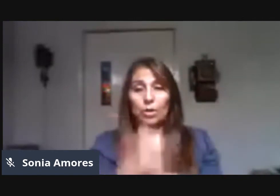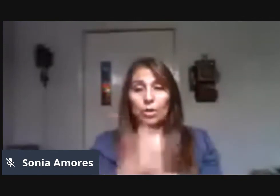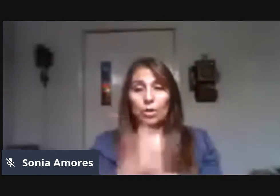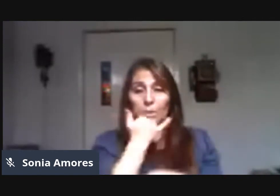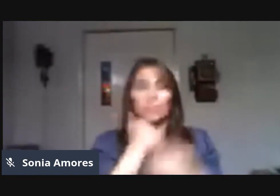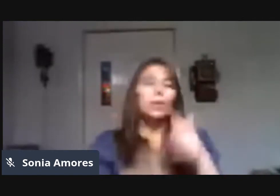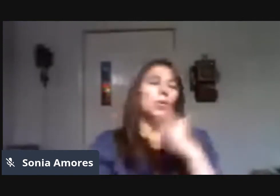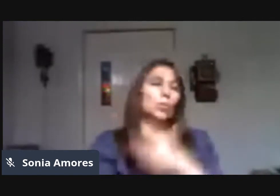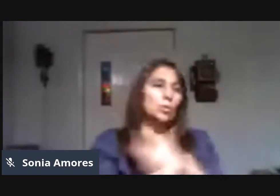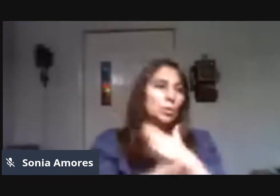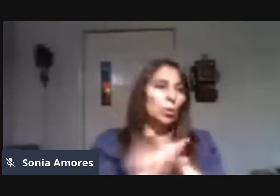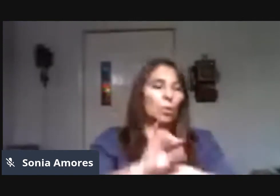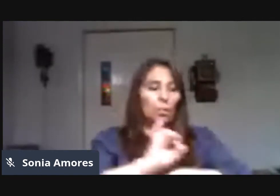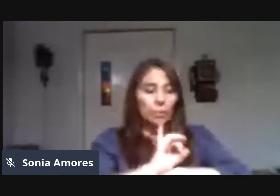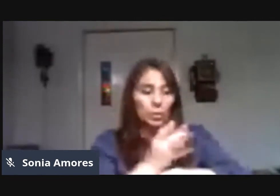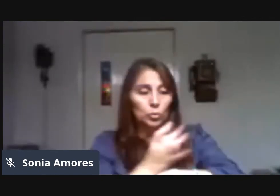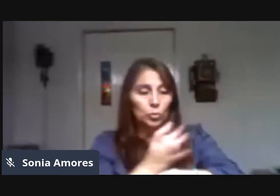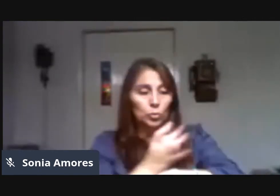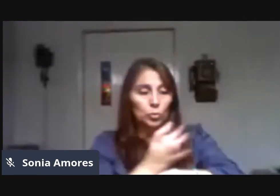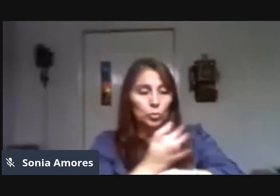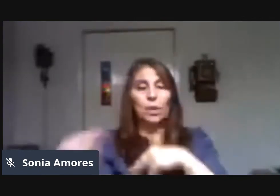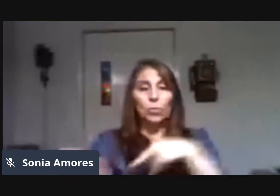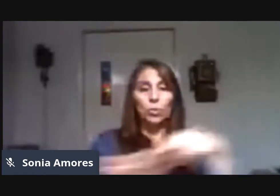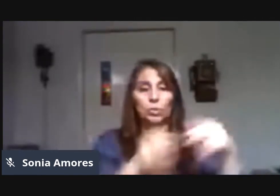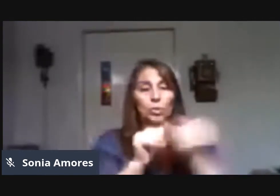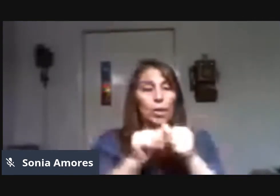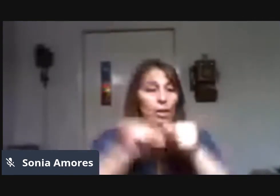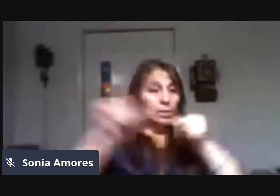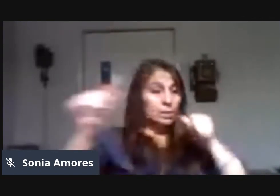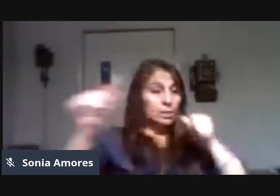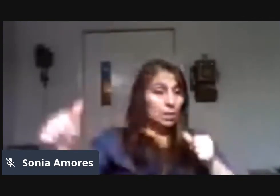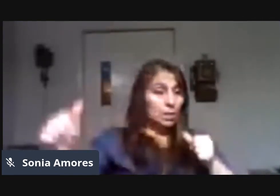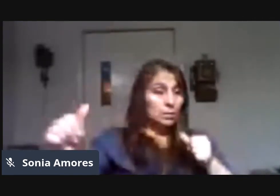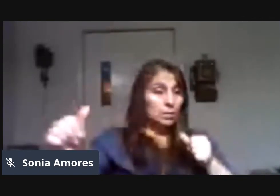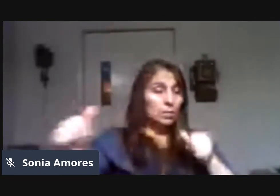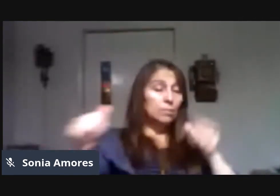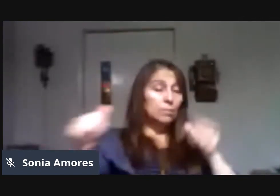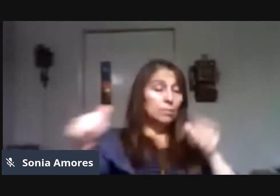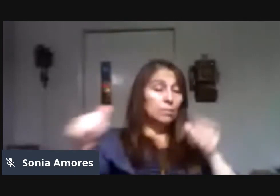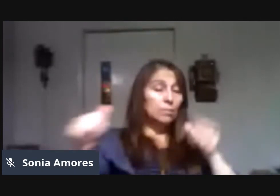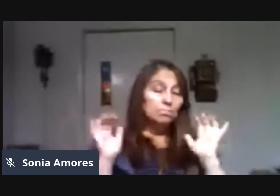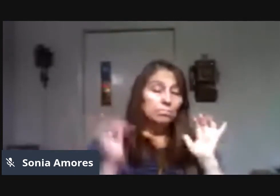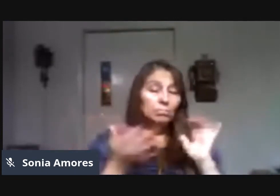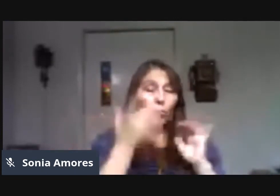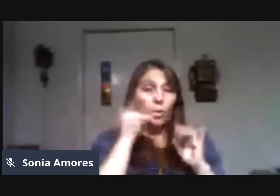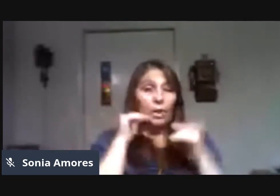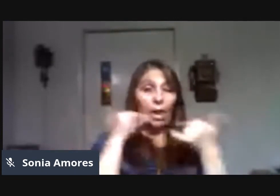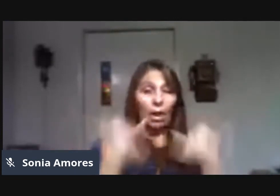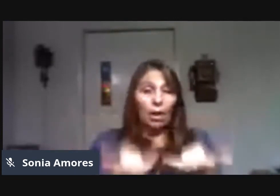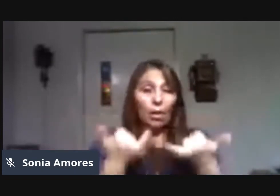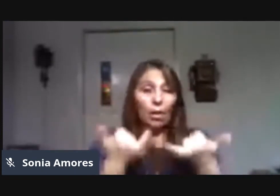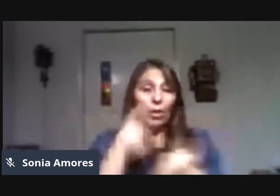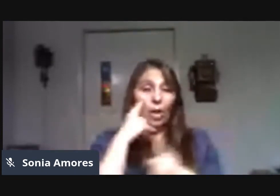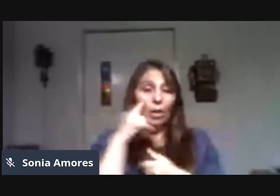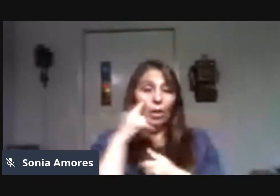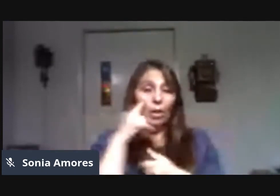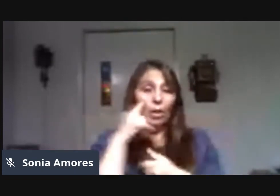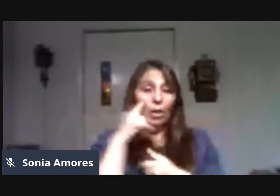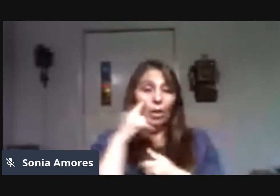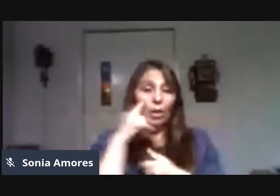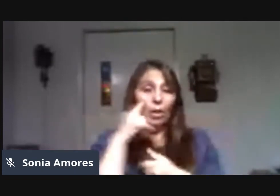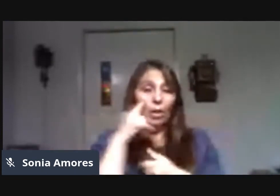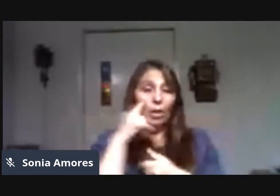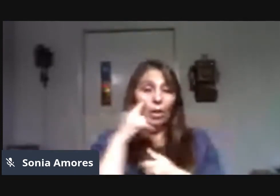con ejercicios de educación a distancia? Cuando esto es lo que nos está demostrando que esas ideas de teletrabajo, de ser su